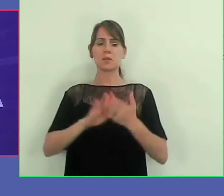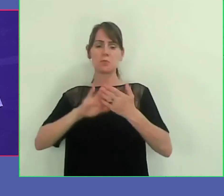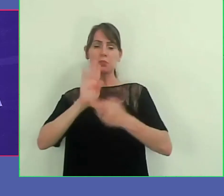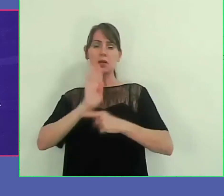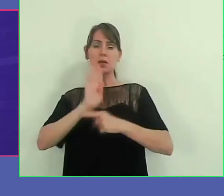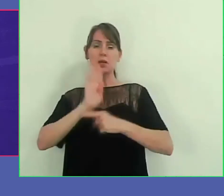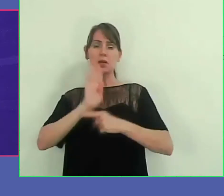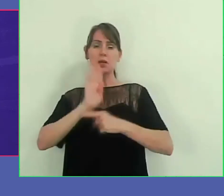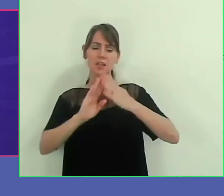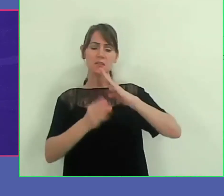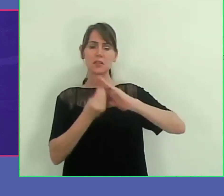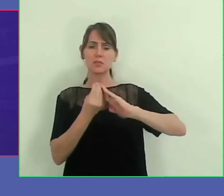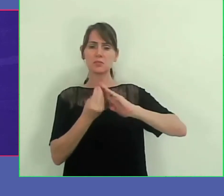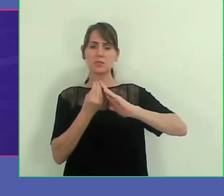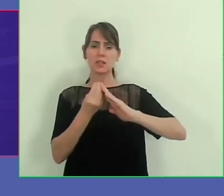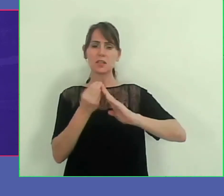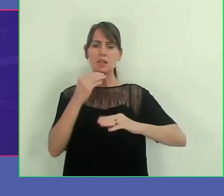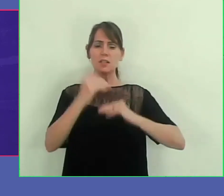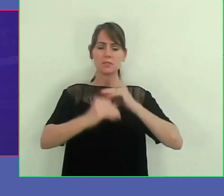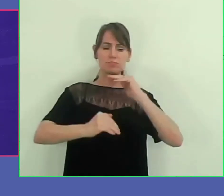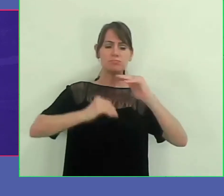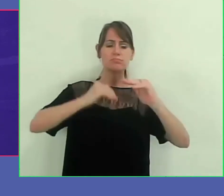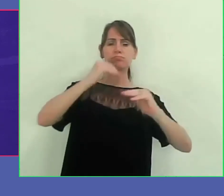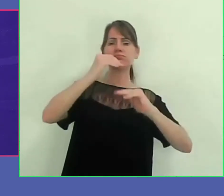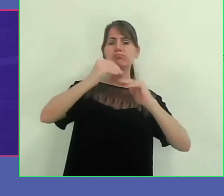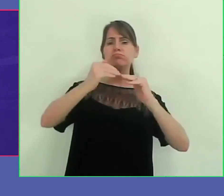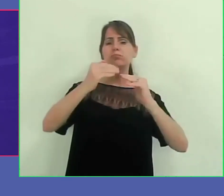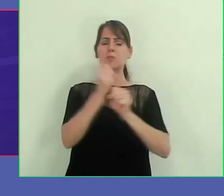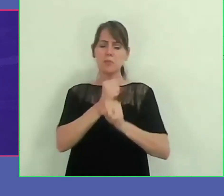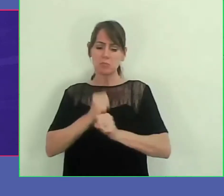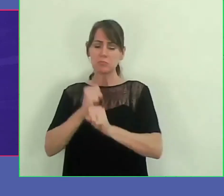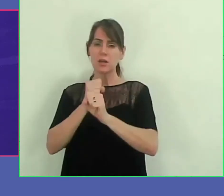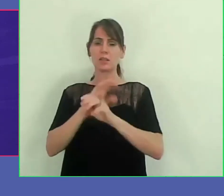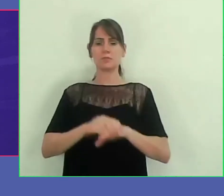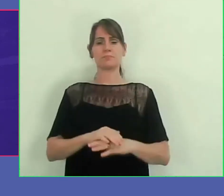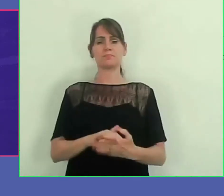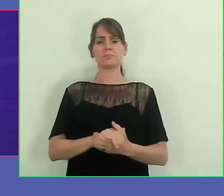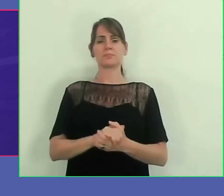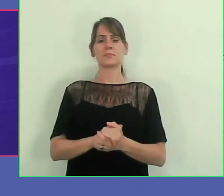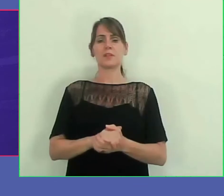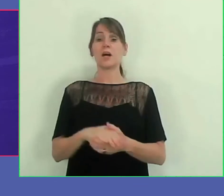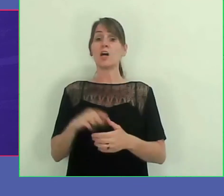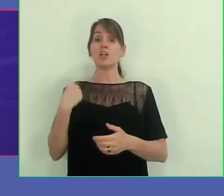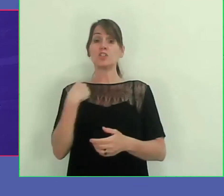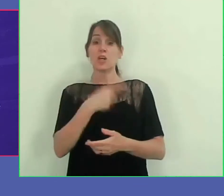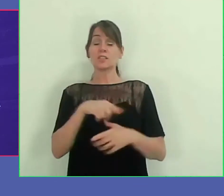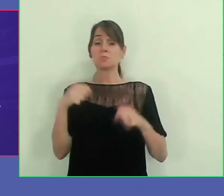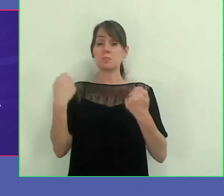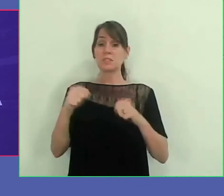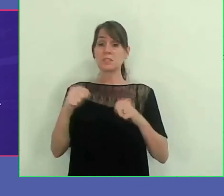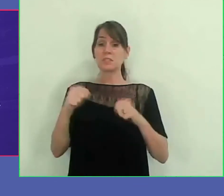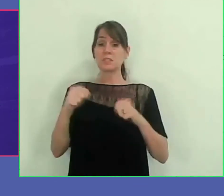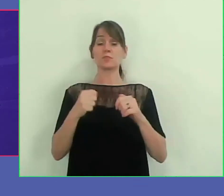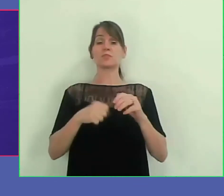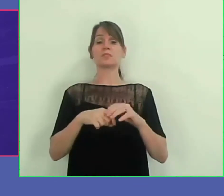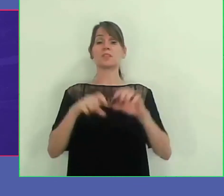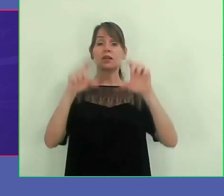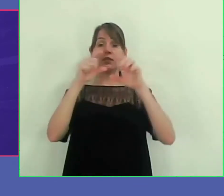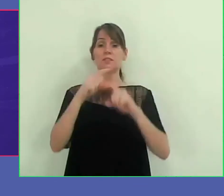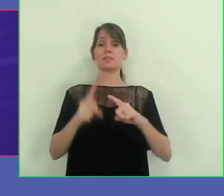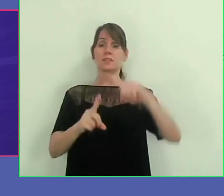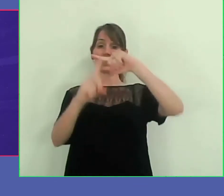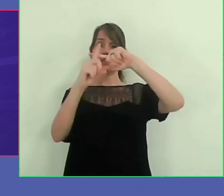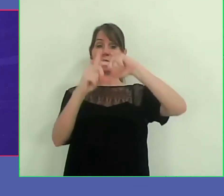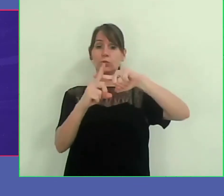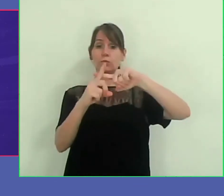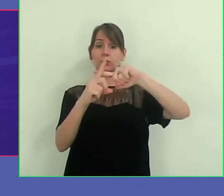irmãos, só nos resta uma única coisa, é a cruz. A cruz